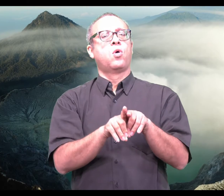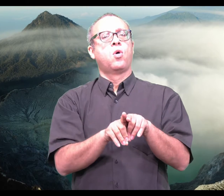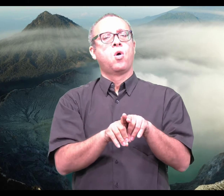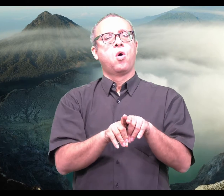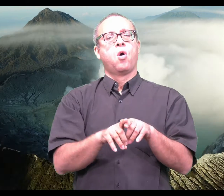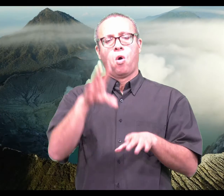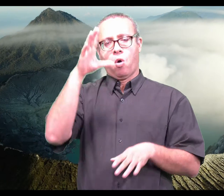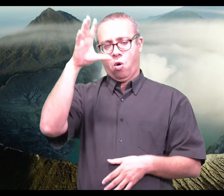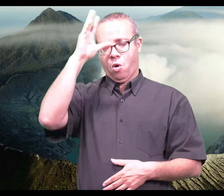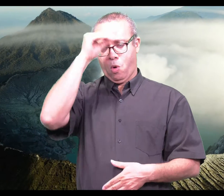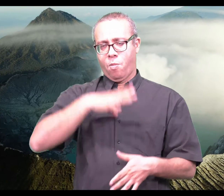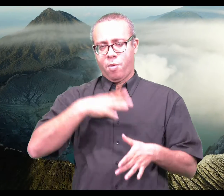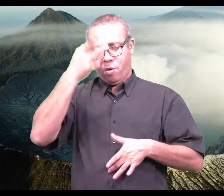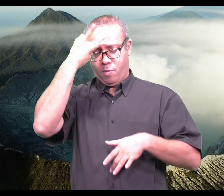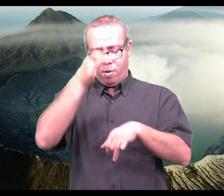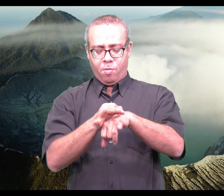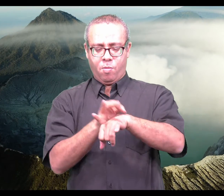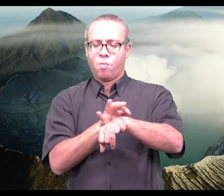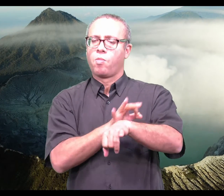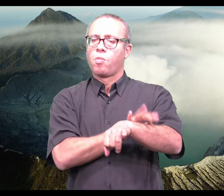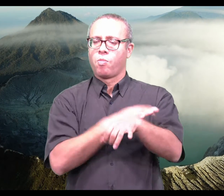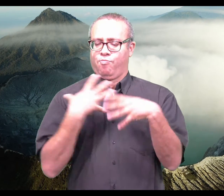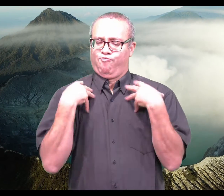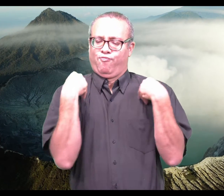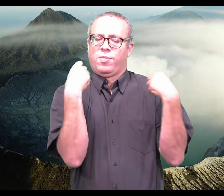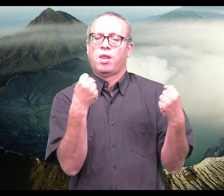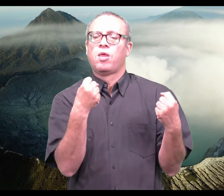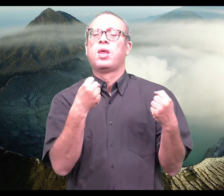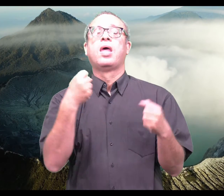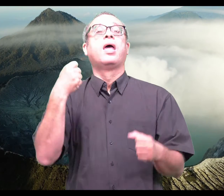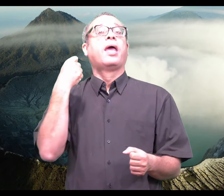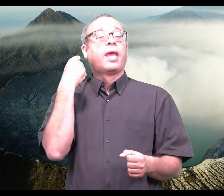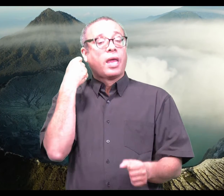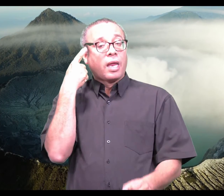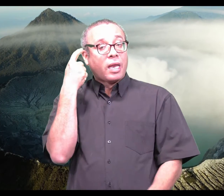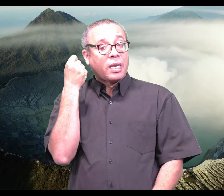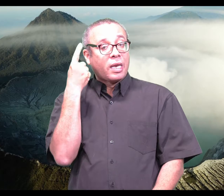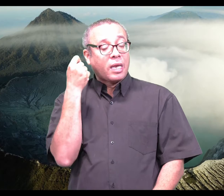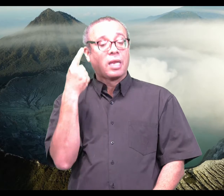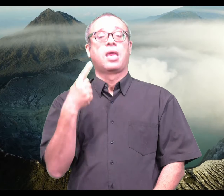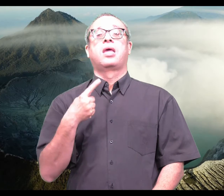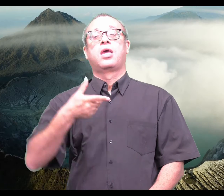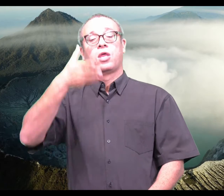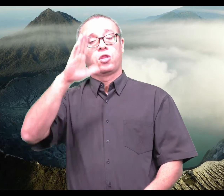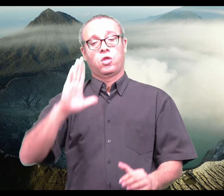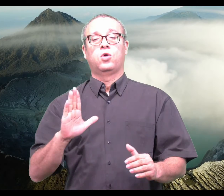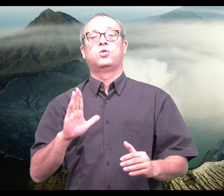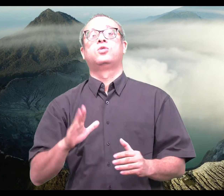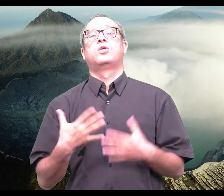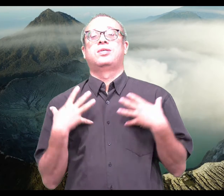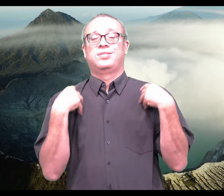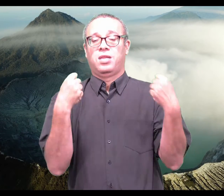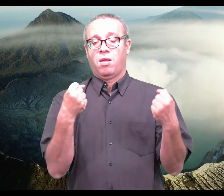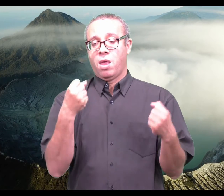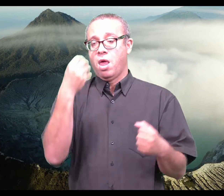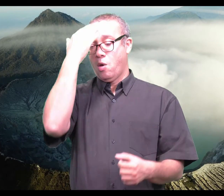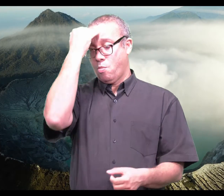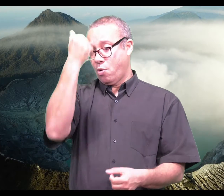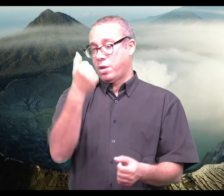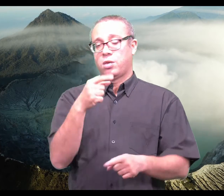que tenía que haber sido por la intervención directa de Dios, porque la lepra era una enfermedad incurable. Por otra